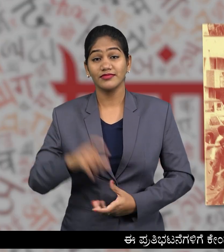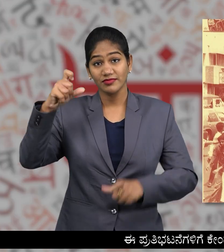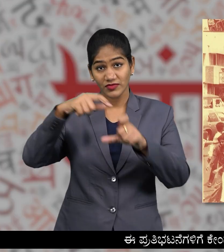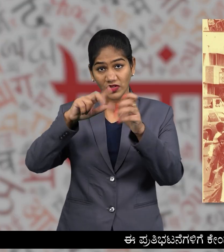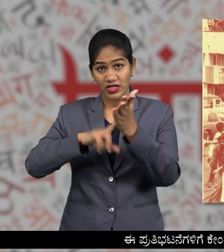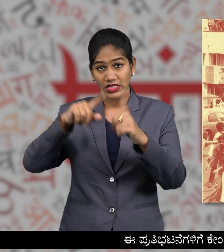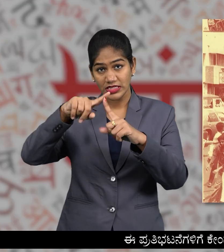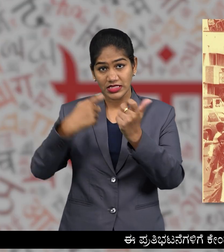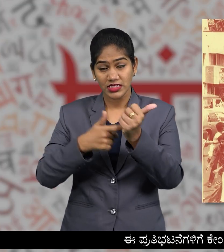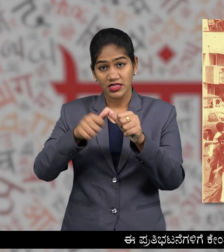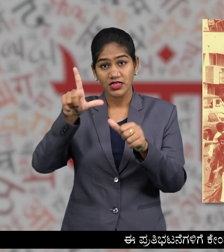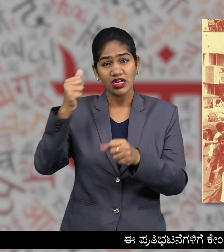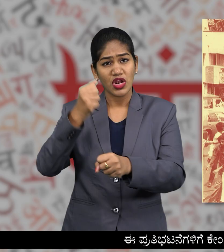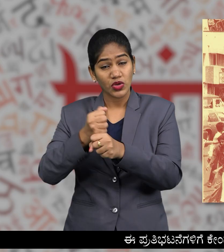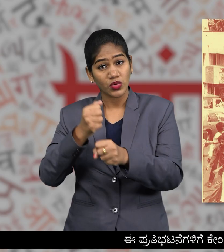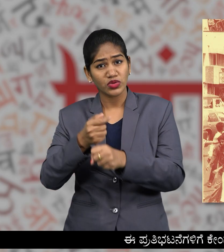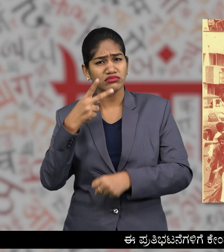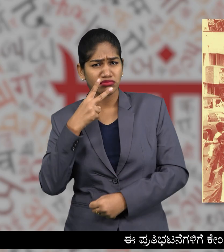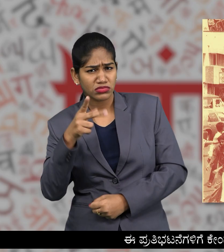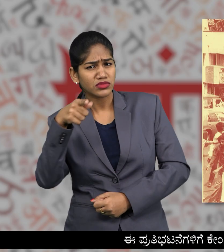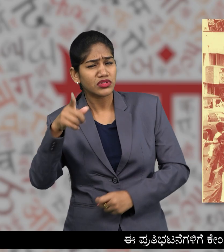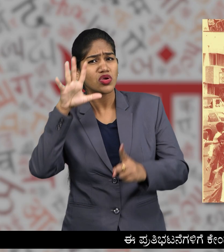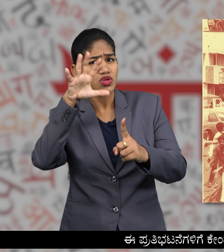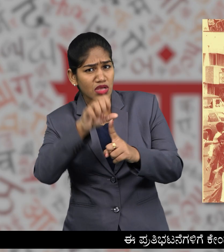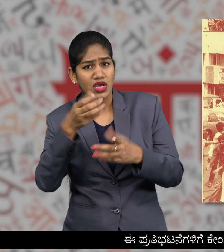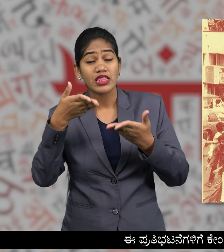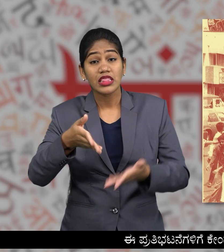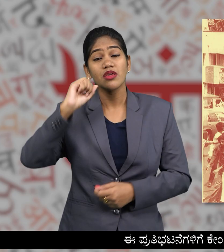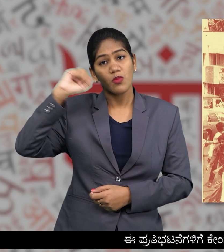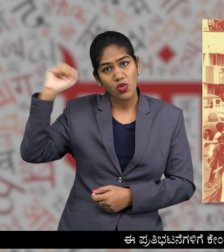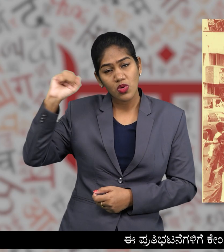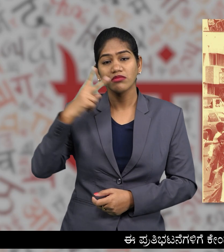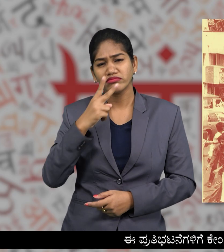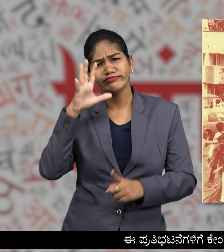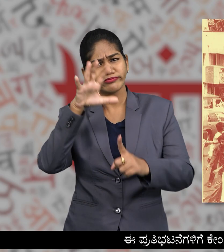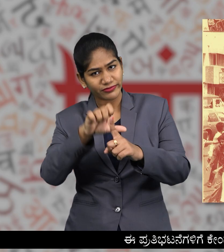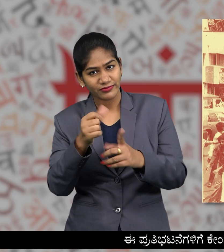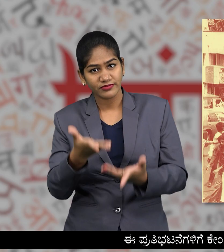ಈ ಪ್ರತಿಭಟನೆಗಳಿಗೆ ಕೇಂದ್ರ ಸರ್ಕಾರದ ಮನ್ನಣೆ ನೀಡಬೇಕು.